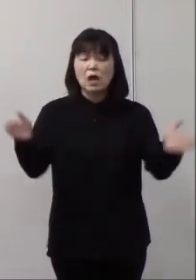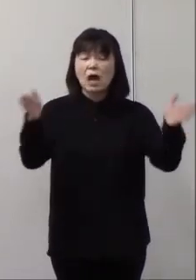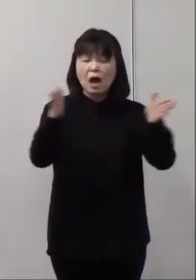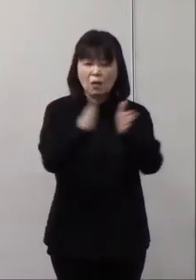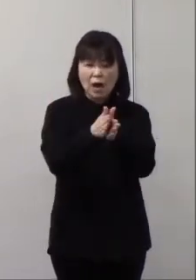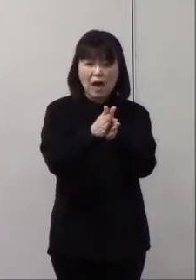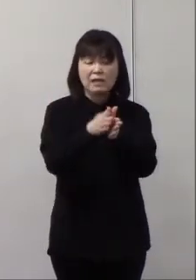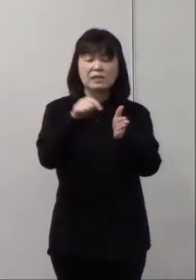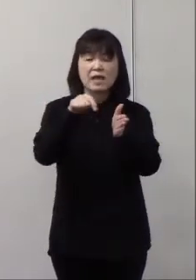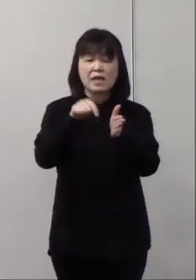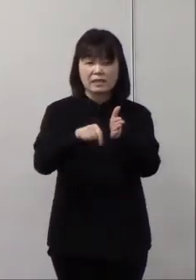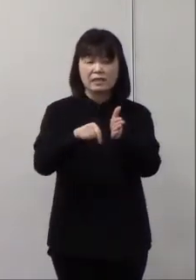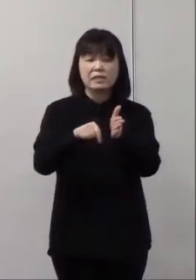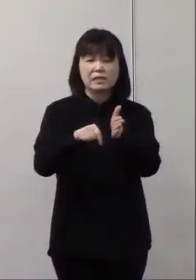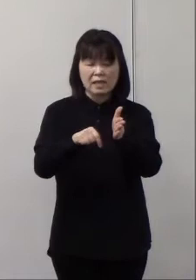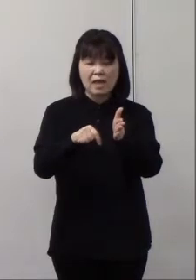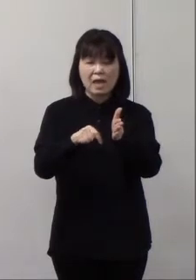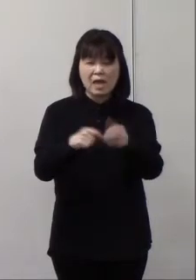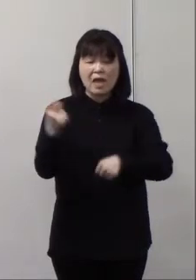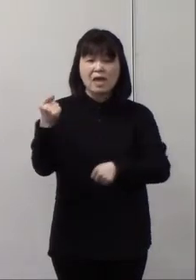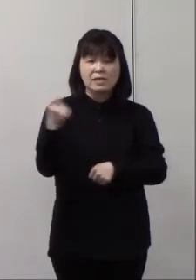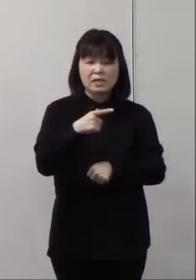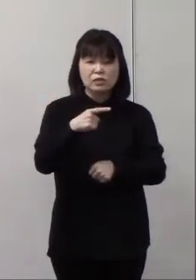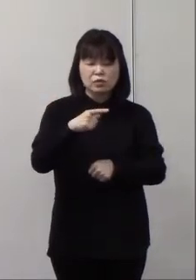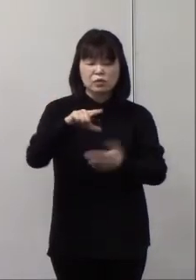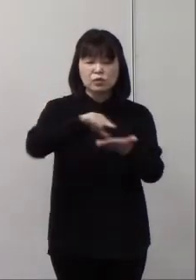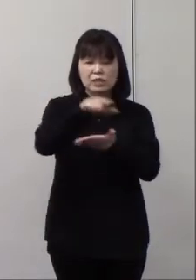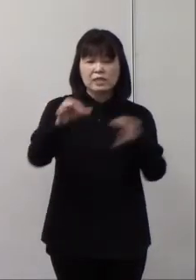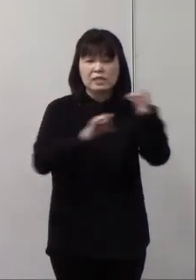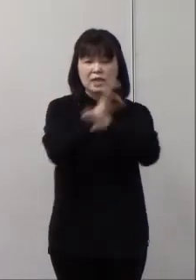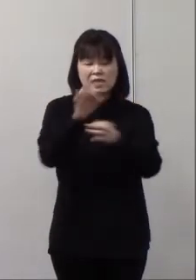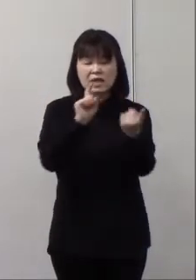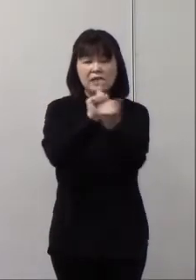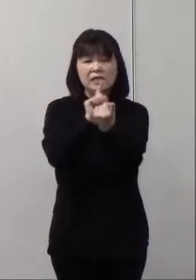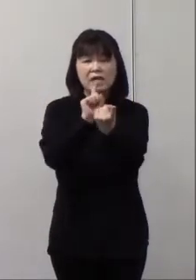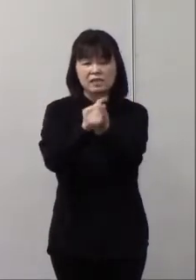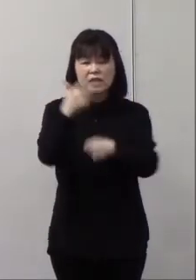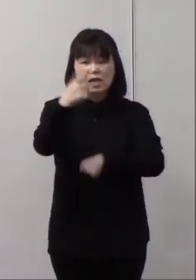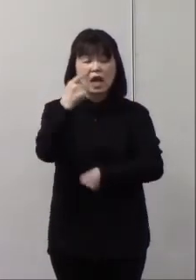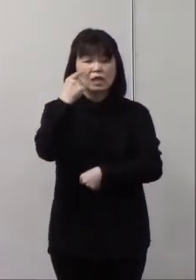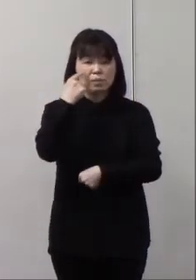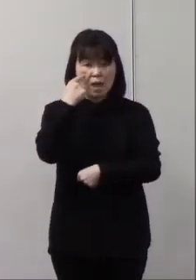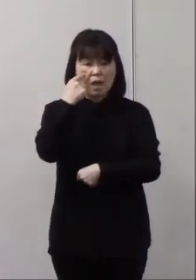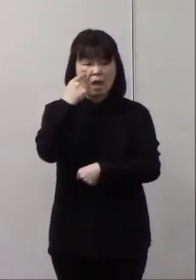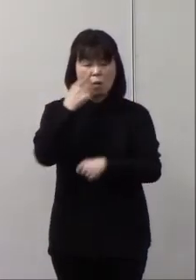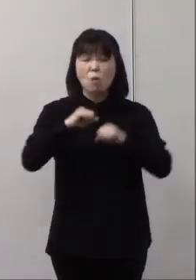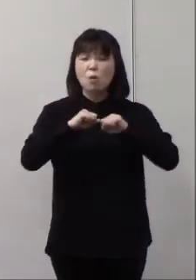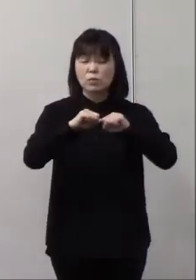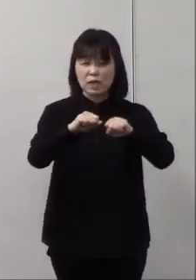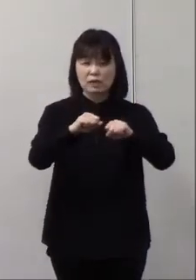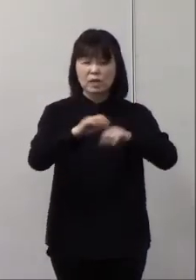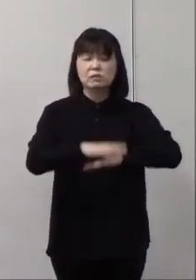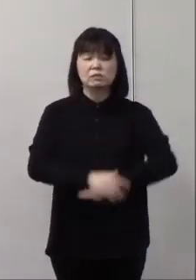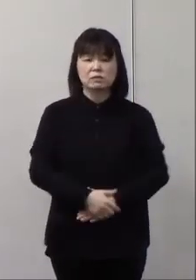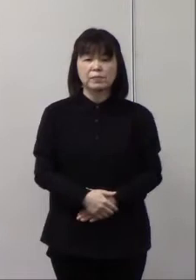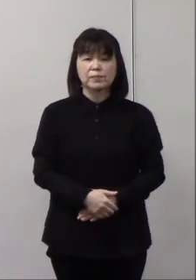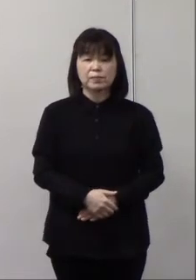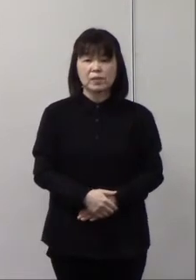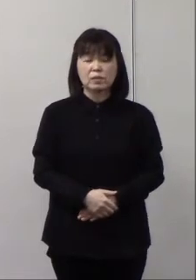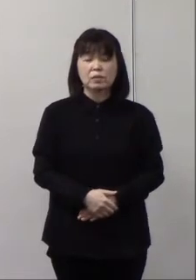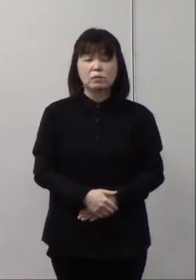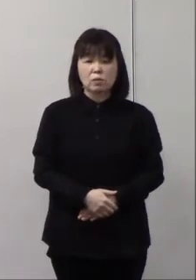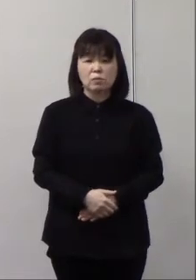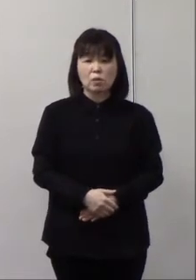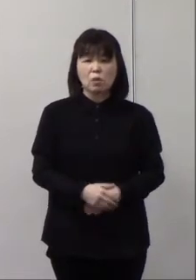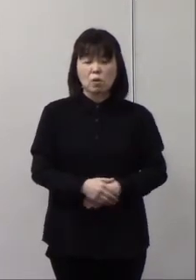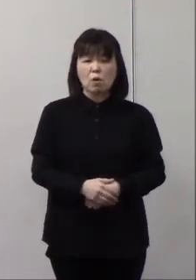て第7弾ということにしております。この第1回補正、新年度予算の第1回補